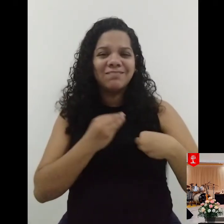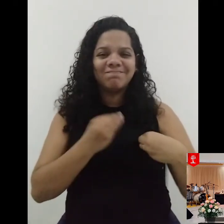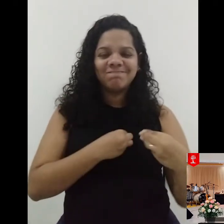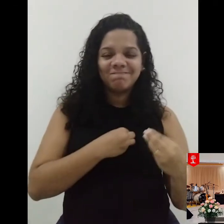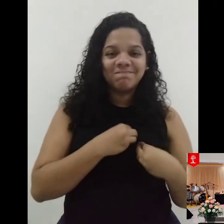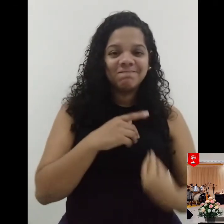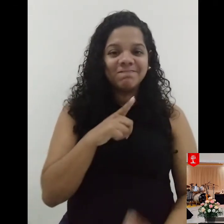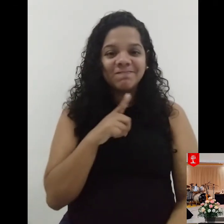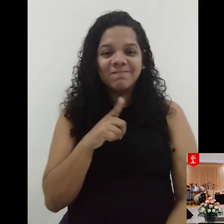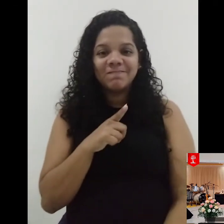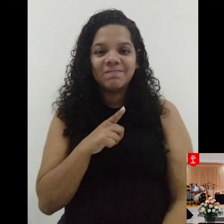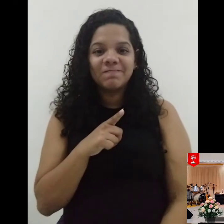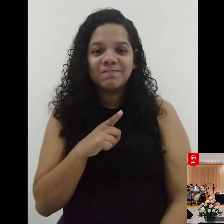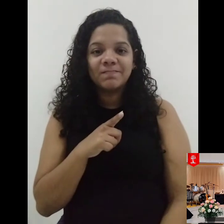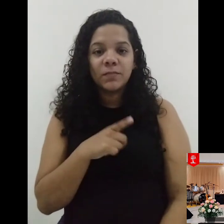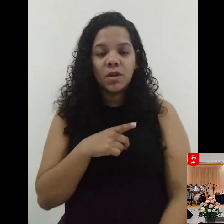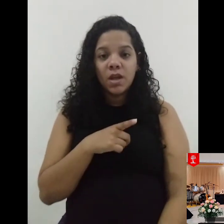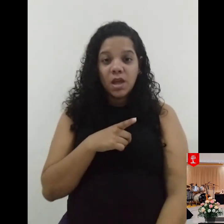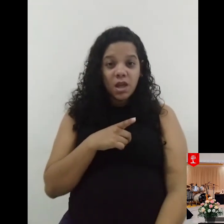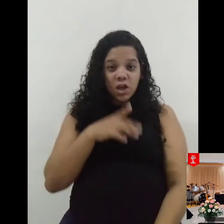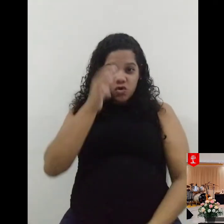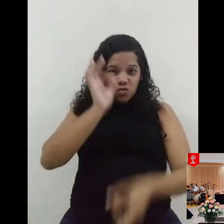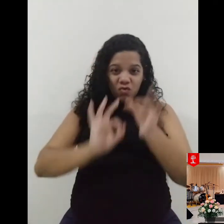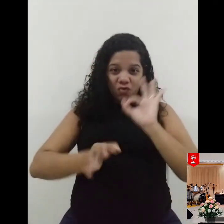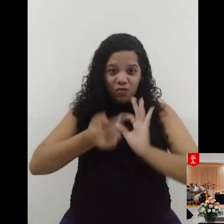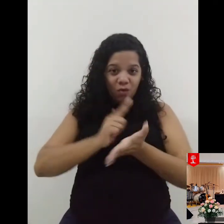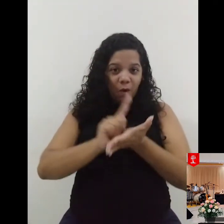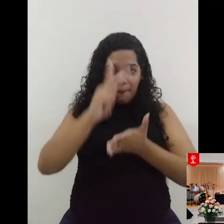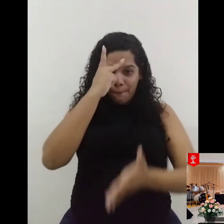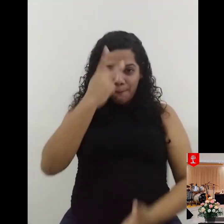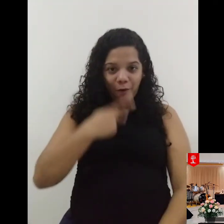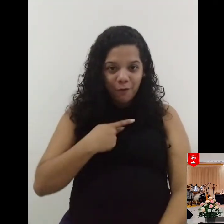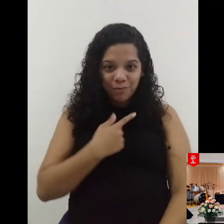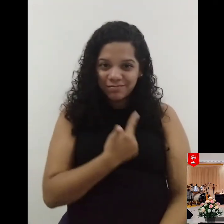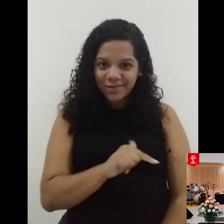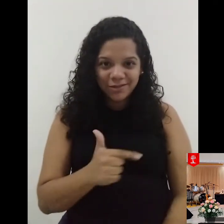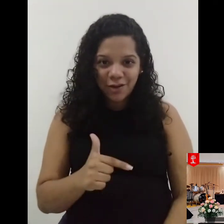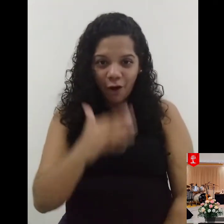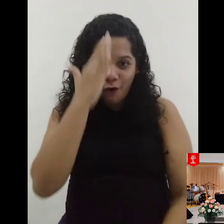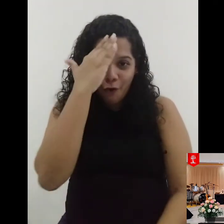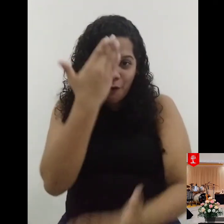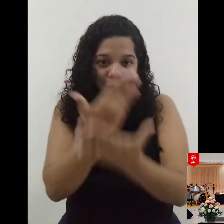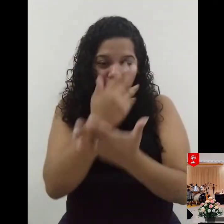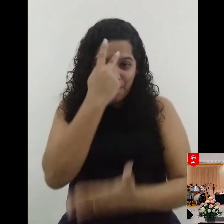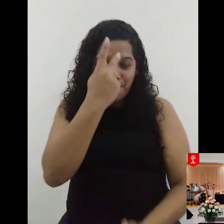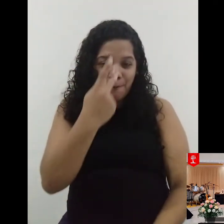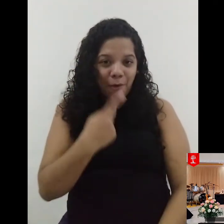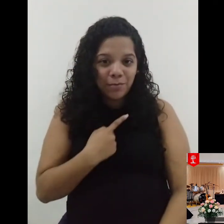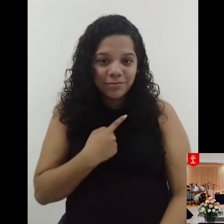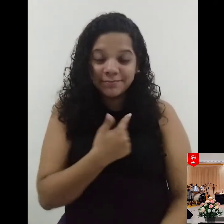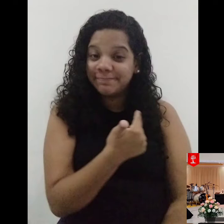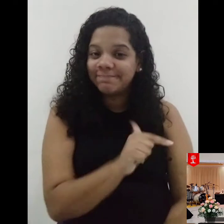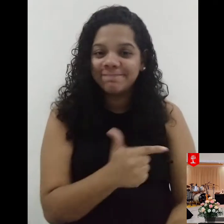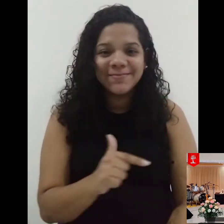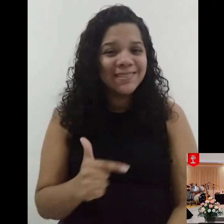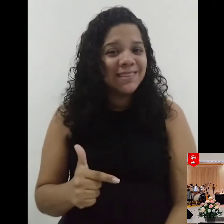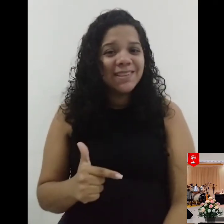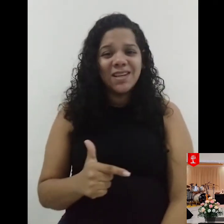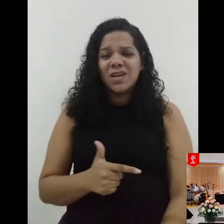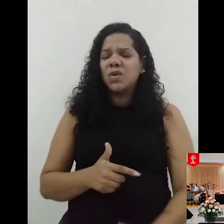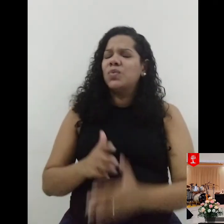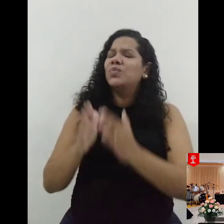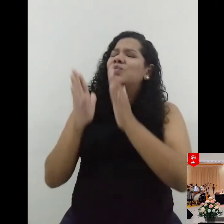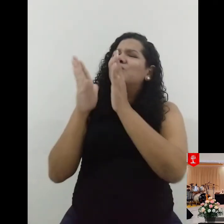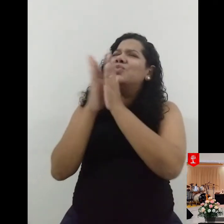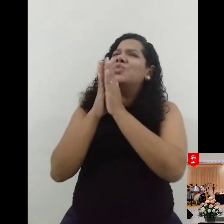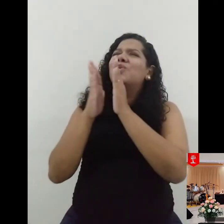Adiante desses dois personagens, diante dessas duas atitudes que